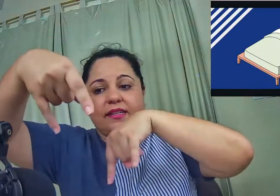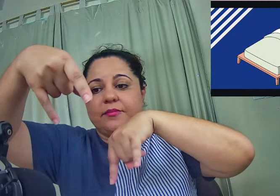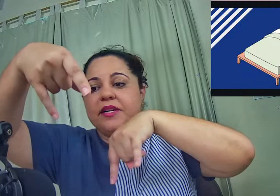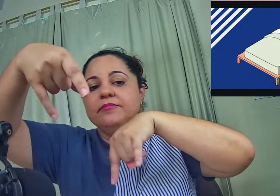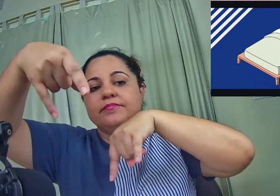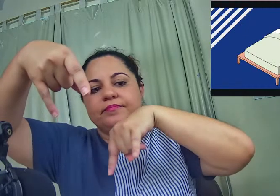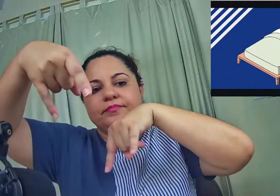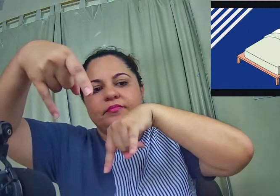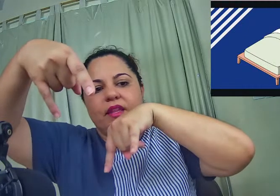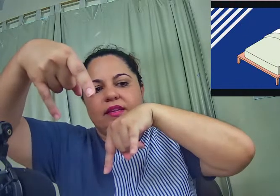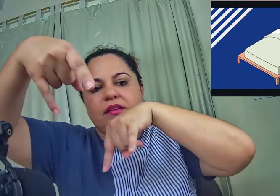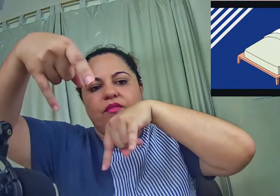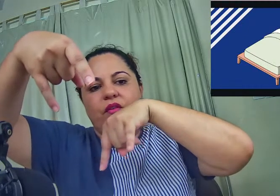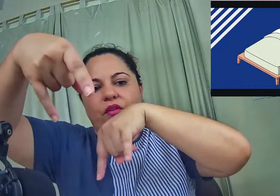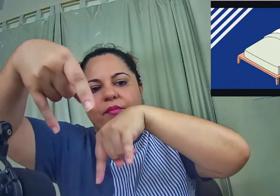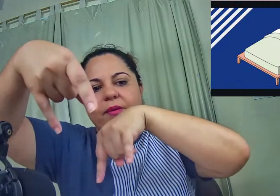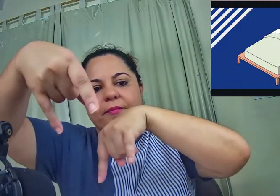cama dessa forma